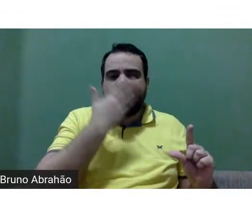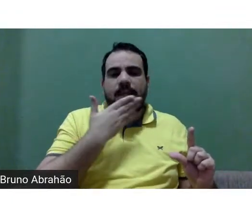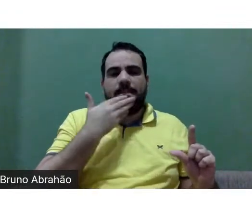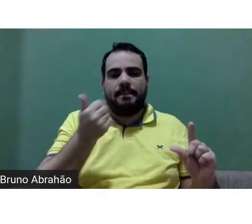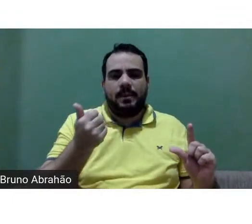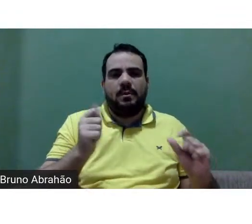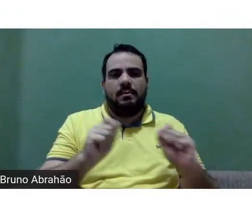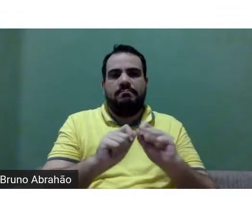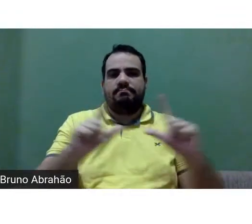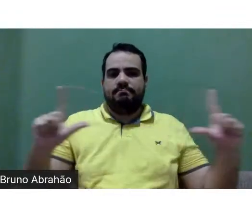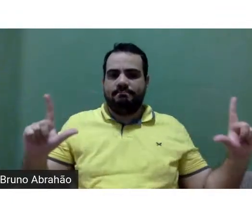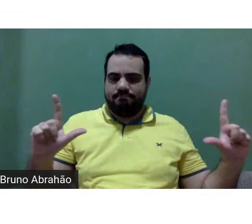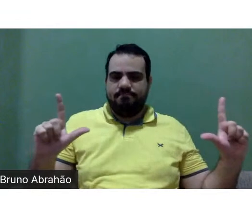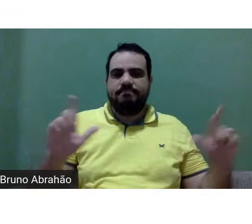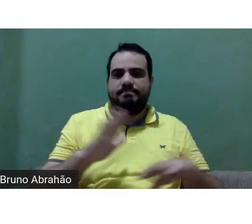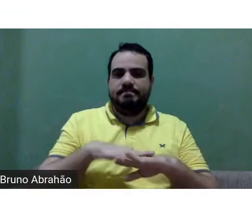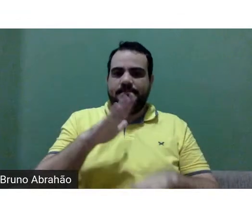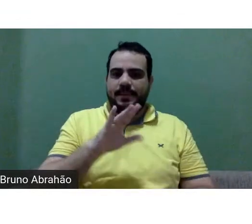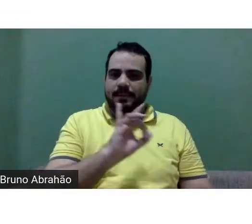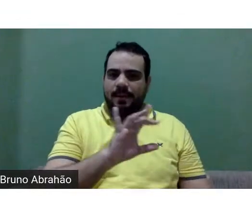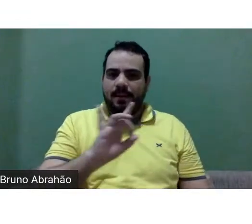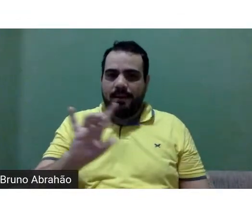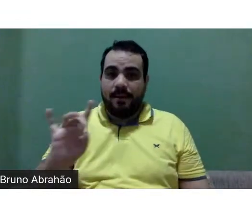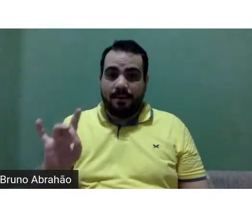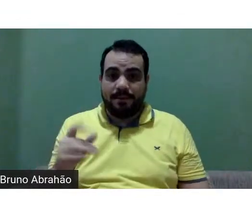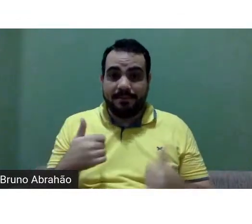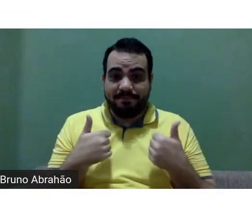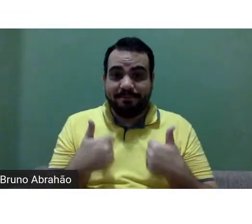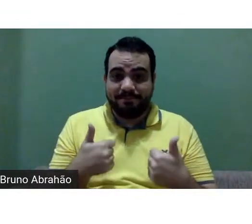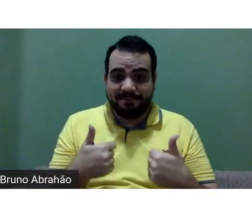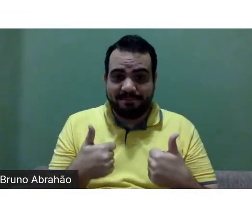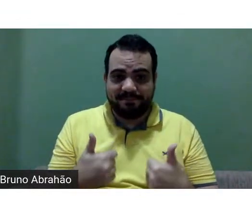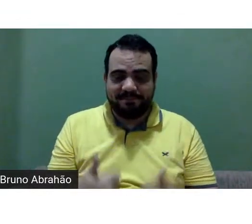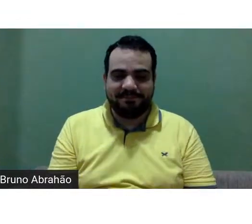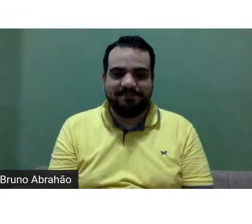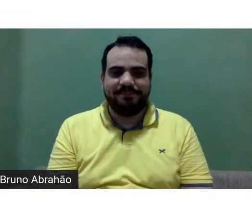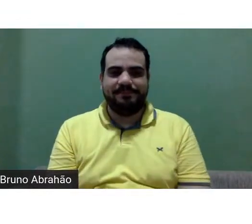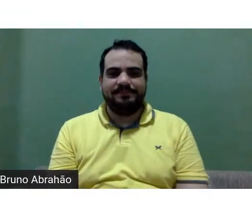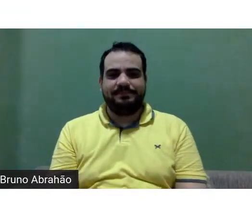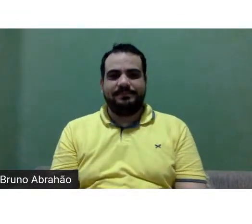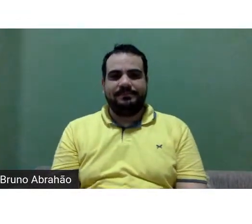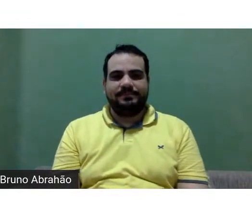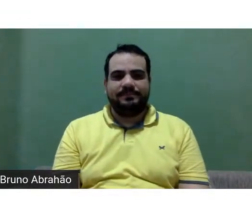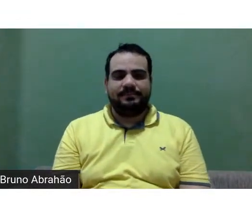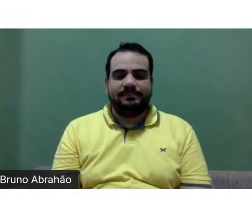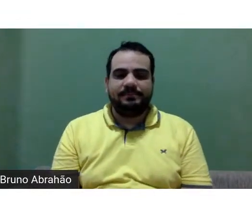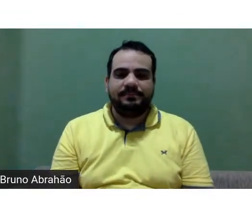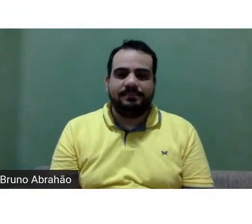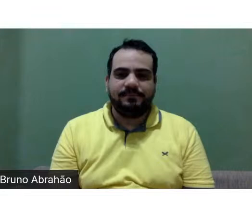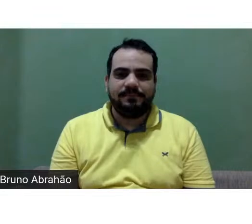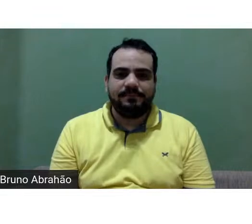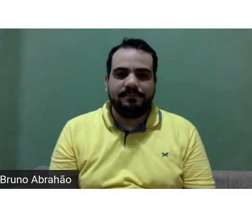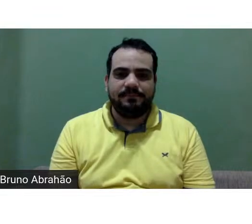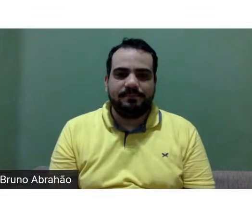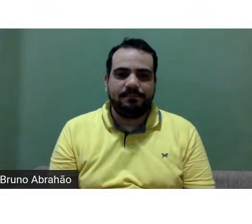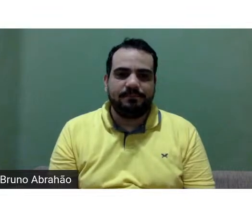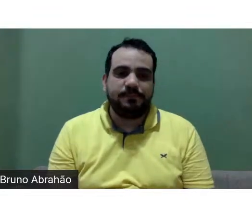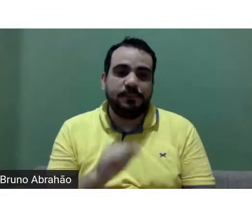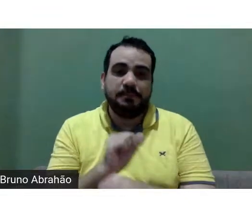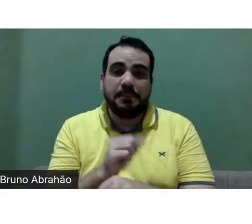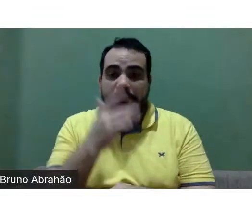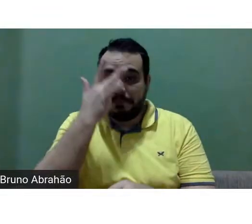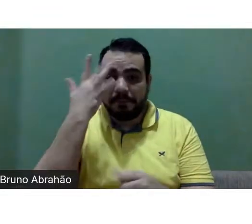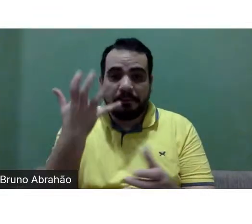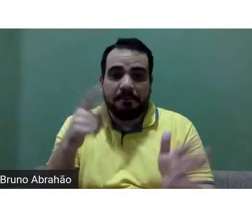e o que é frente vou colocar os três na mesma sala no mesmo painel ficaria muito pequena até